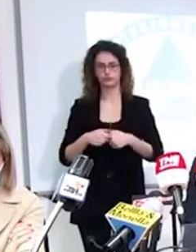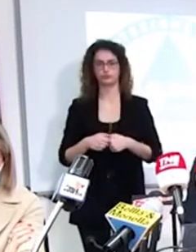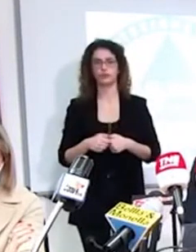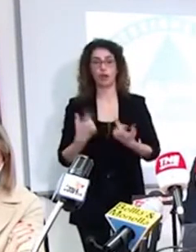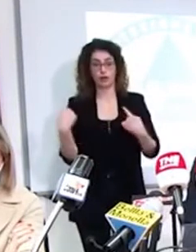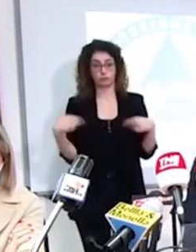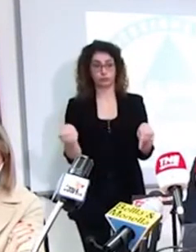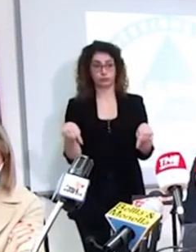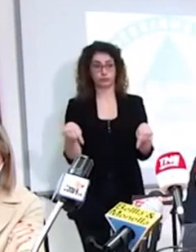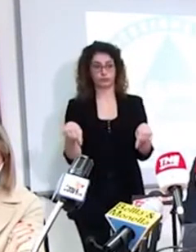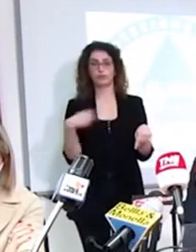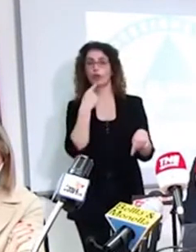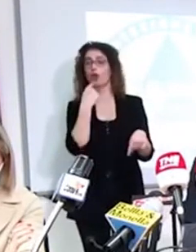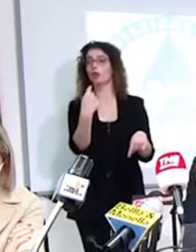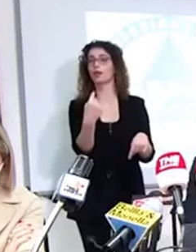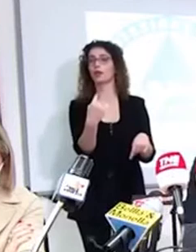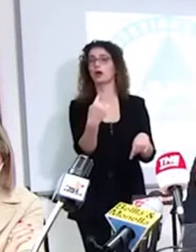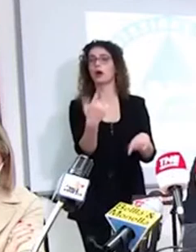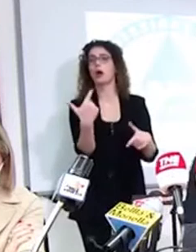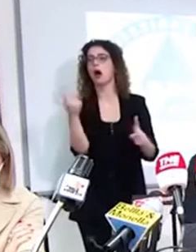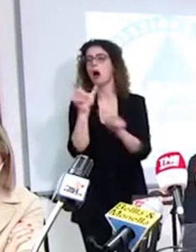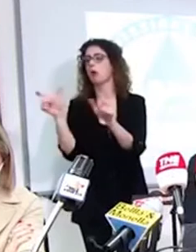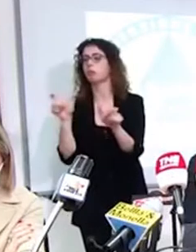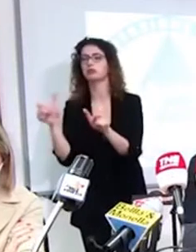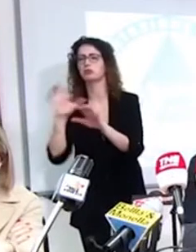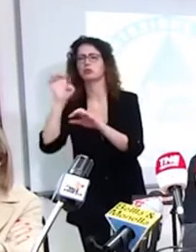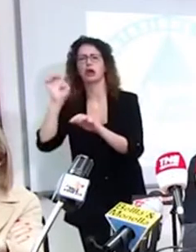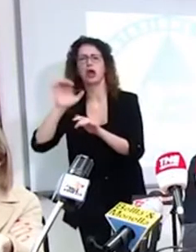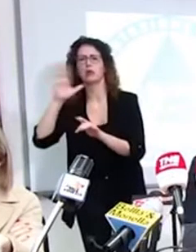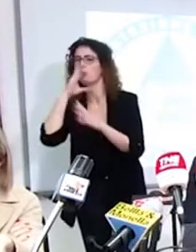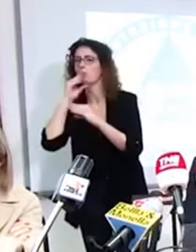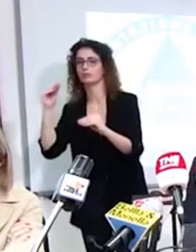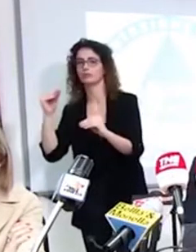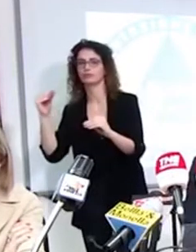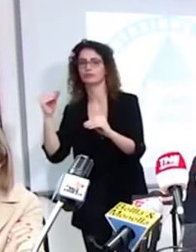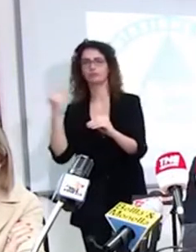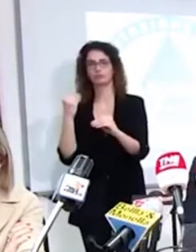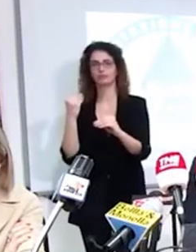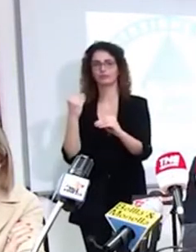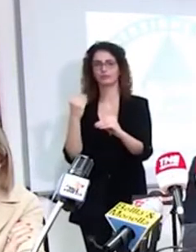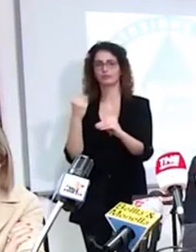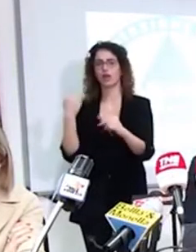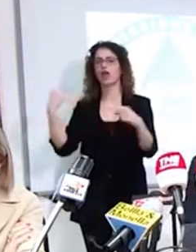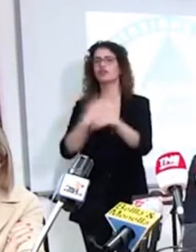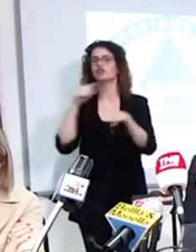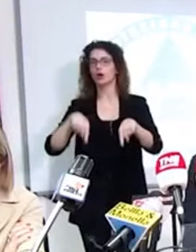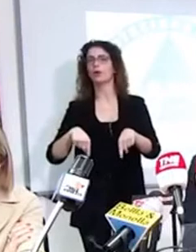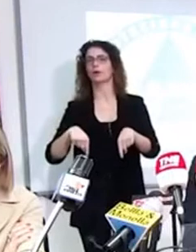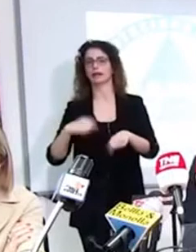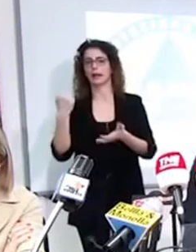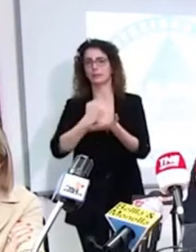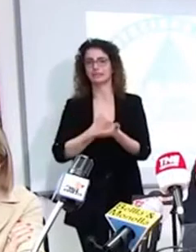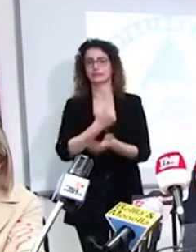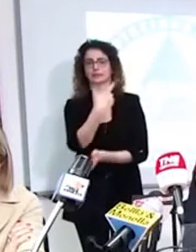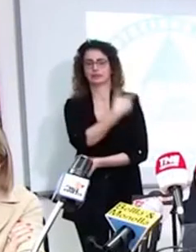quando hanno parlato io non parlava nessuno neanche in europa adesso sta diventando realtà però vorrei dire